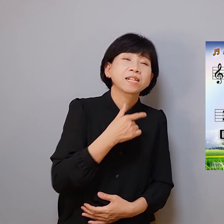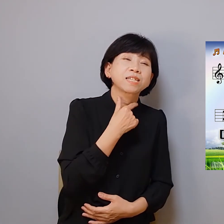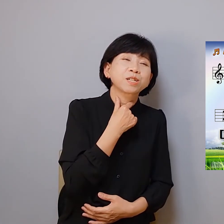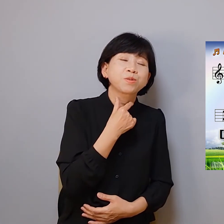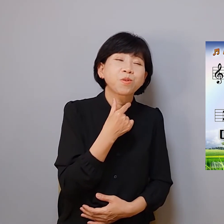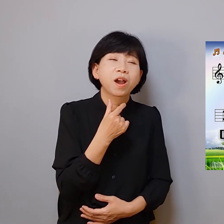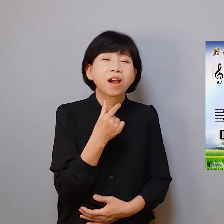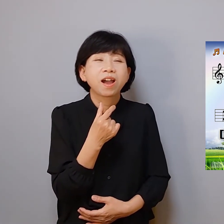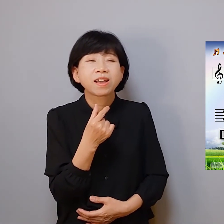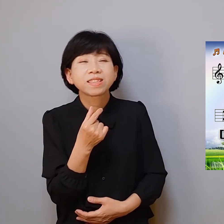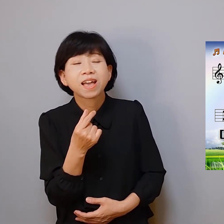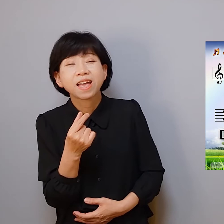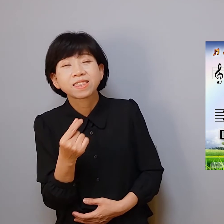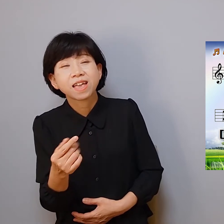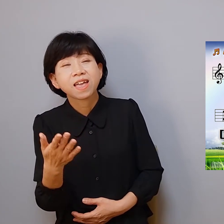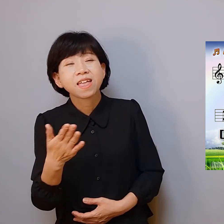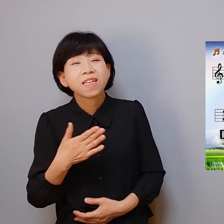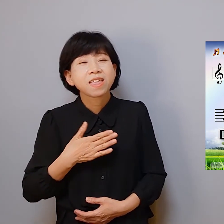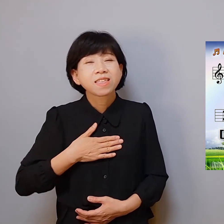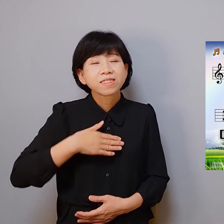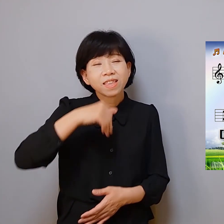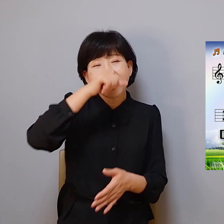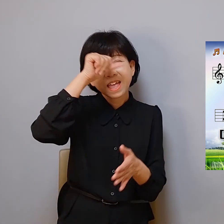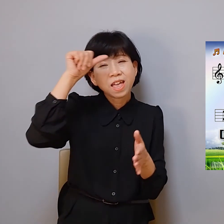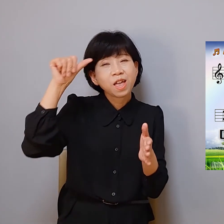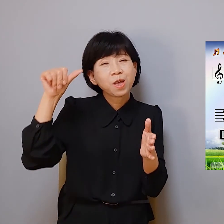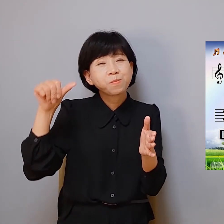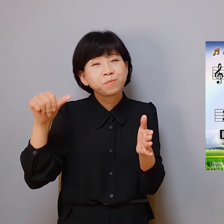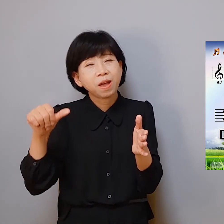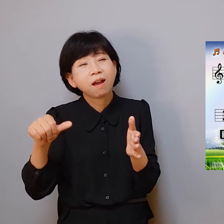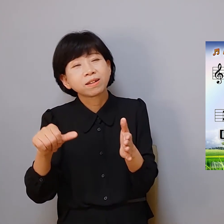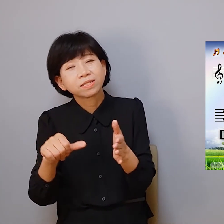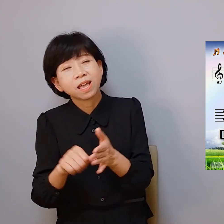간절히 한 번 더 찬양할까요? 후렴입니다. 내